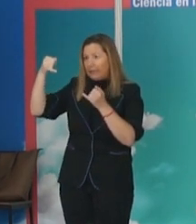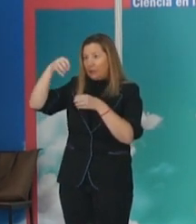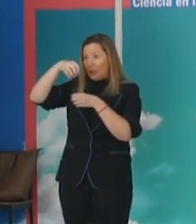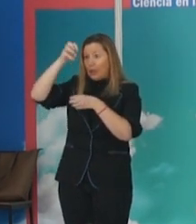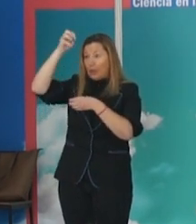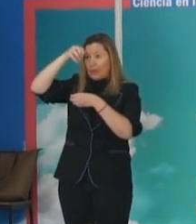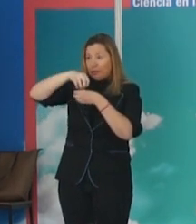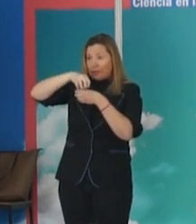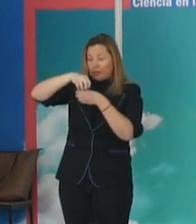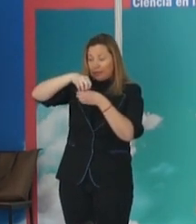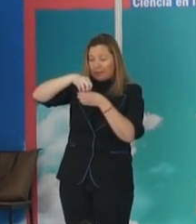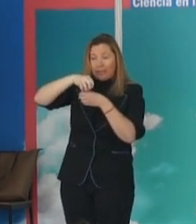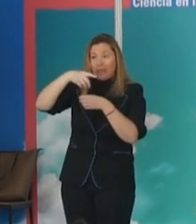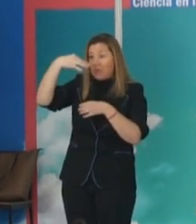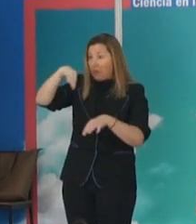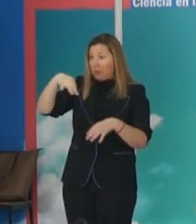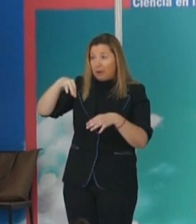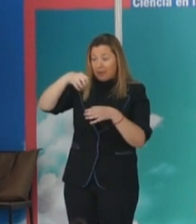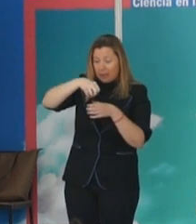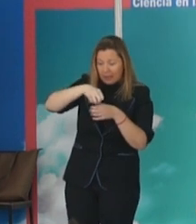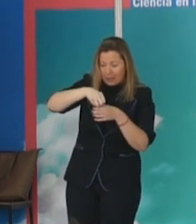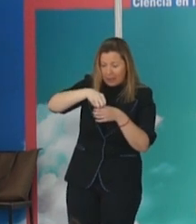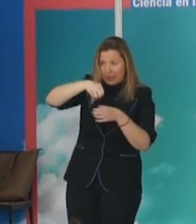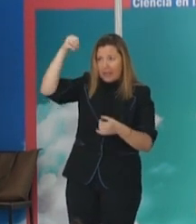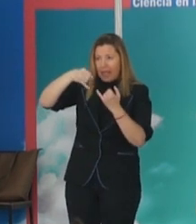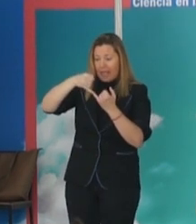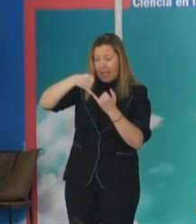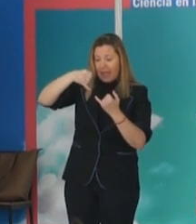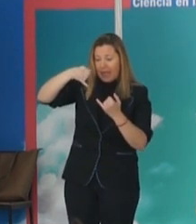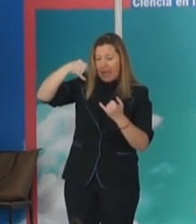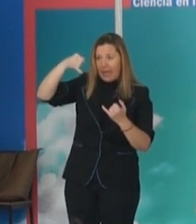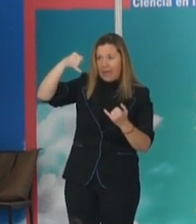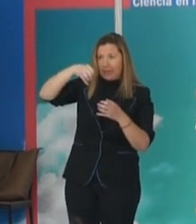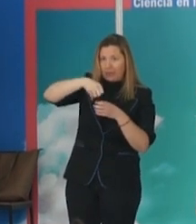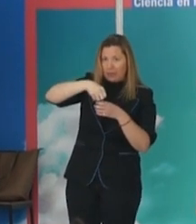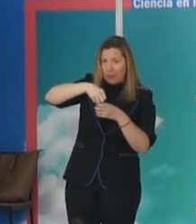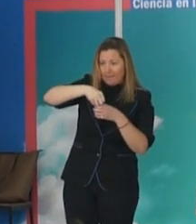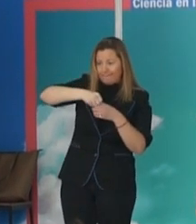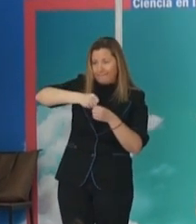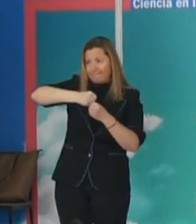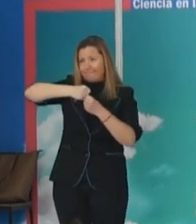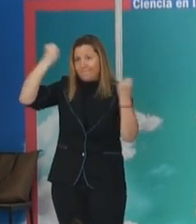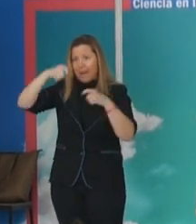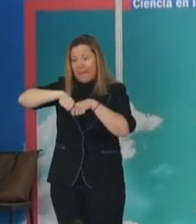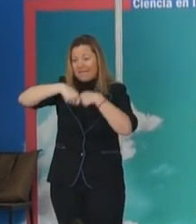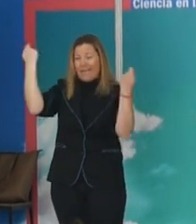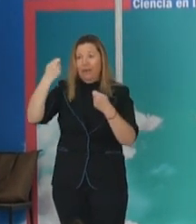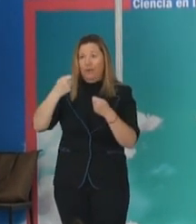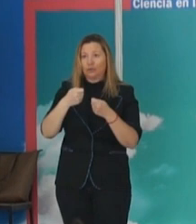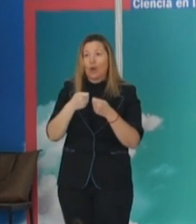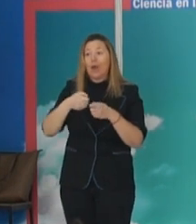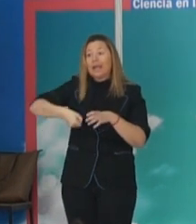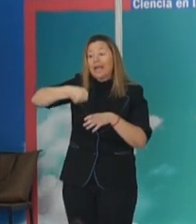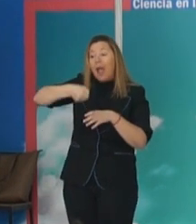el permanganato, y simplemente al destapar, el saquito con el permanganato ha caído en la botella y ha tenido lugar